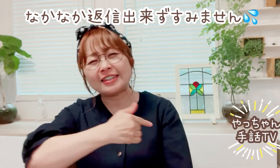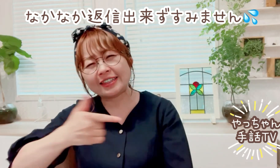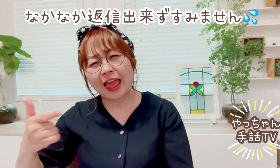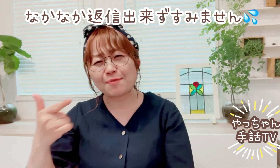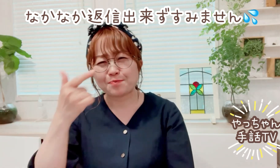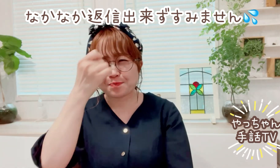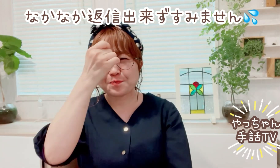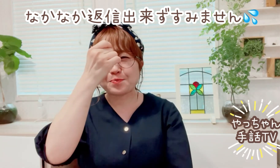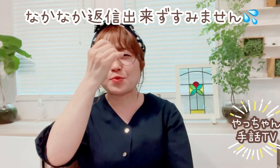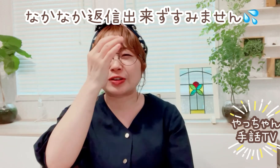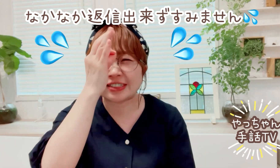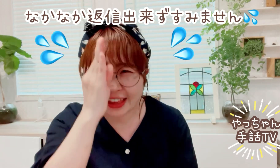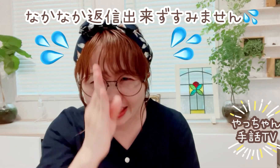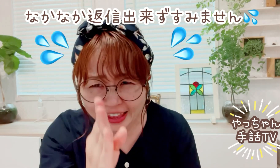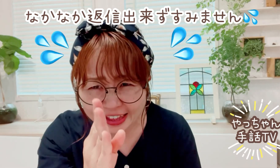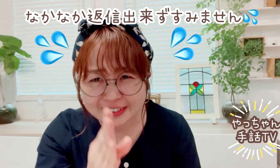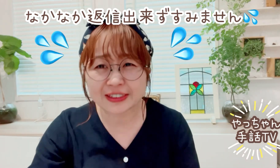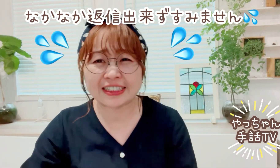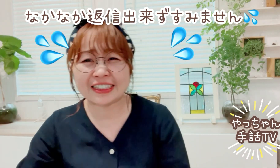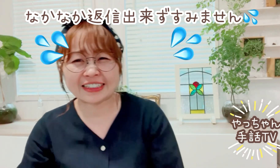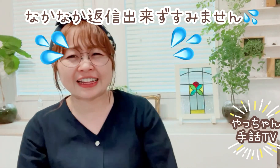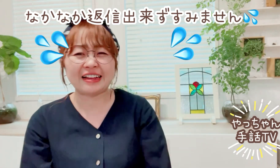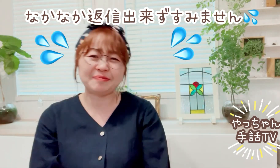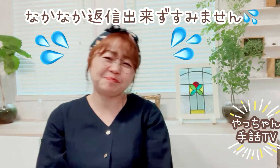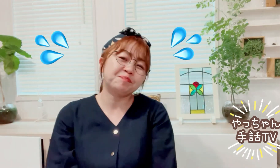変申し訳ありませんでした。